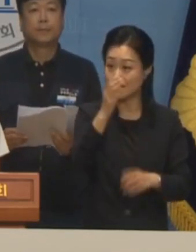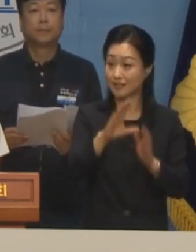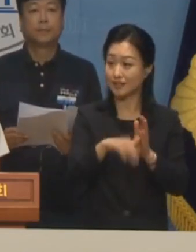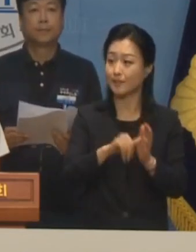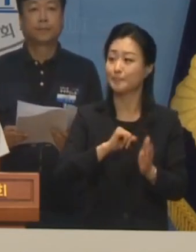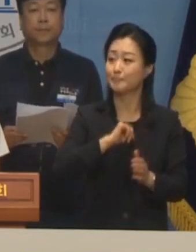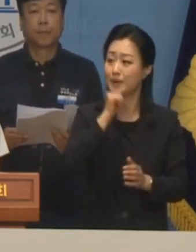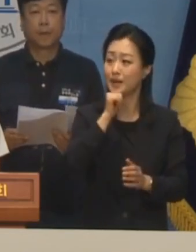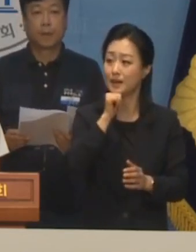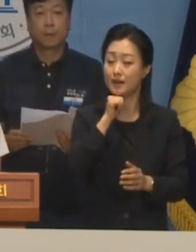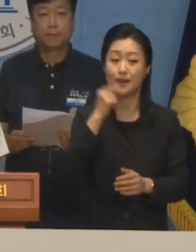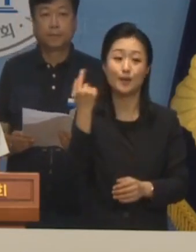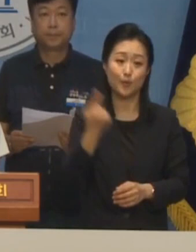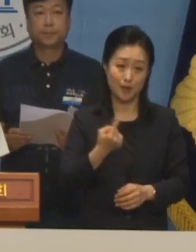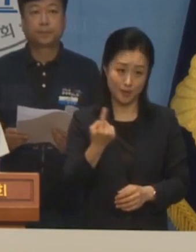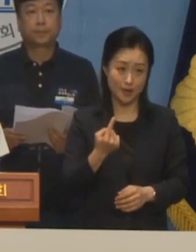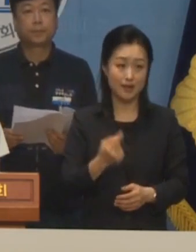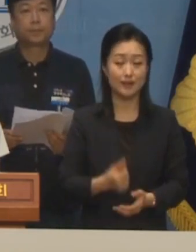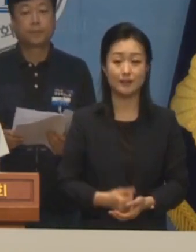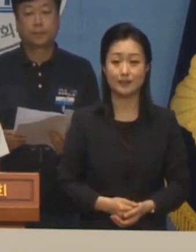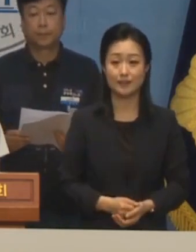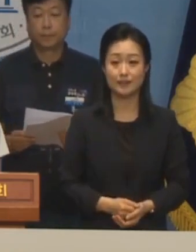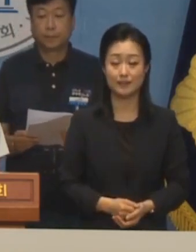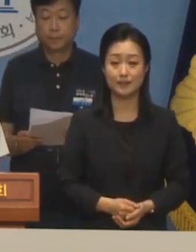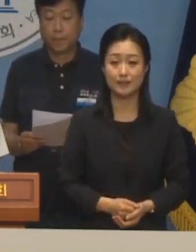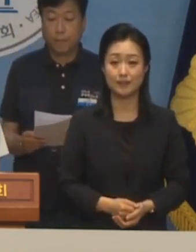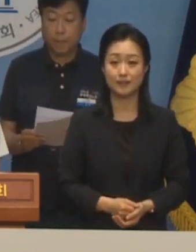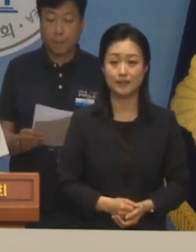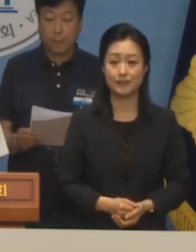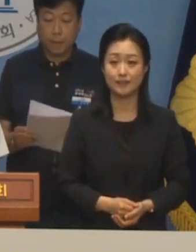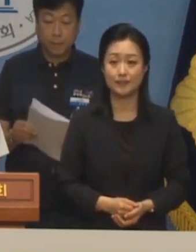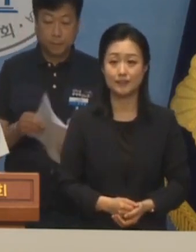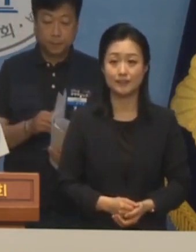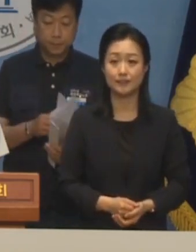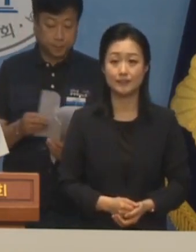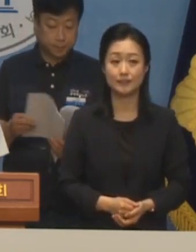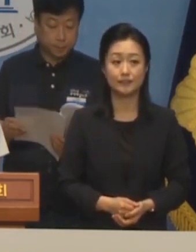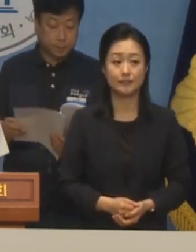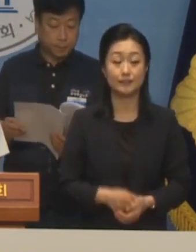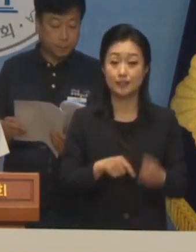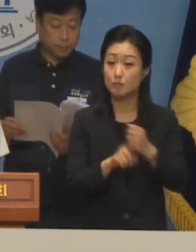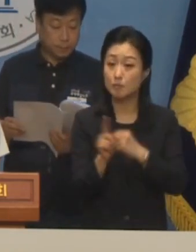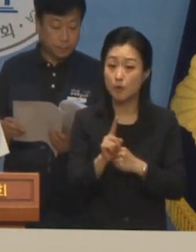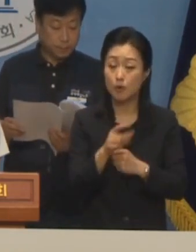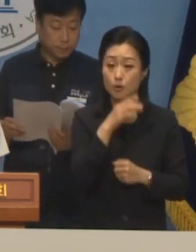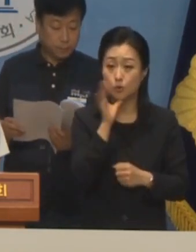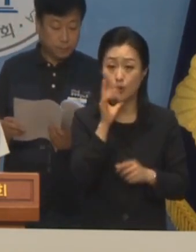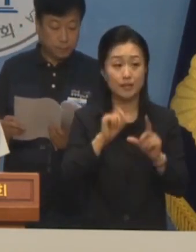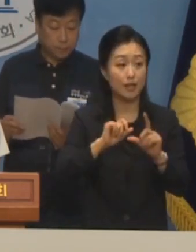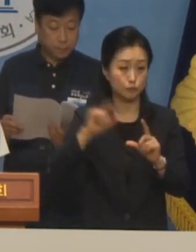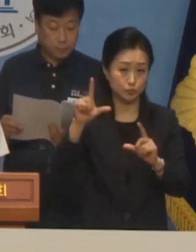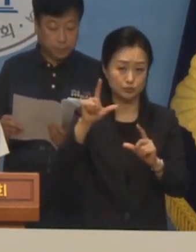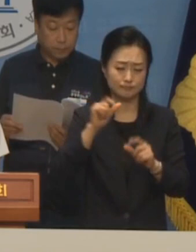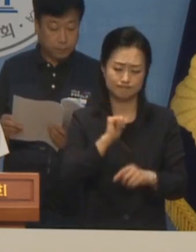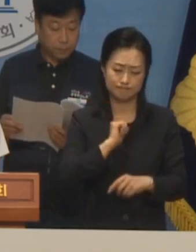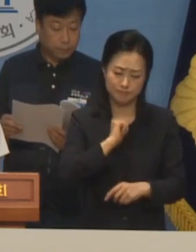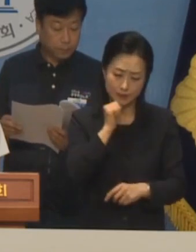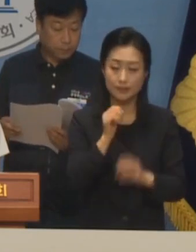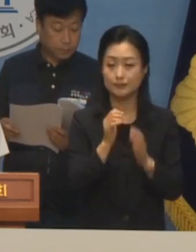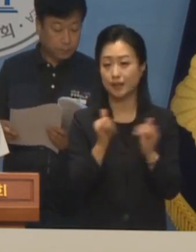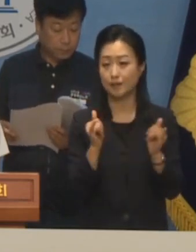되면 빈곤을 피하기 어려운 것이 우리나라의 현실입니다. 이는 노인 대부분을 빈곤한